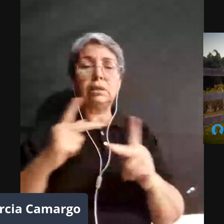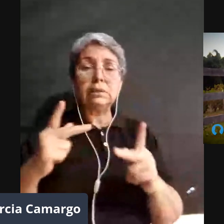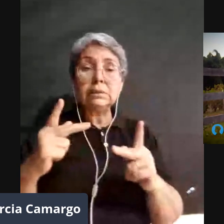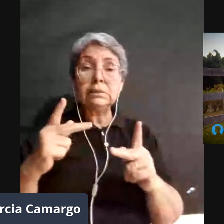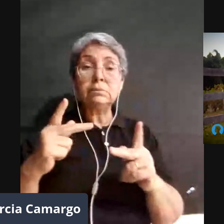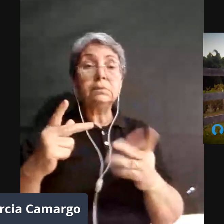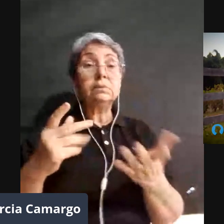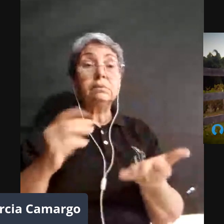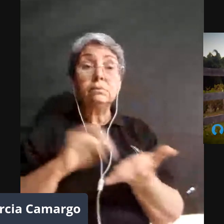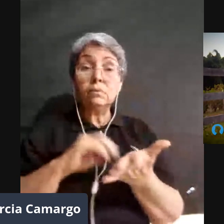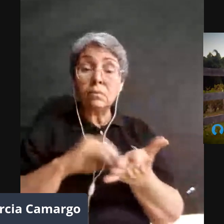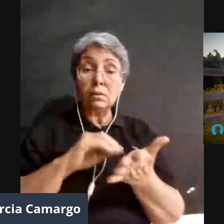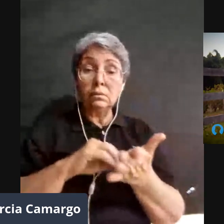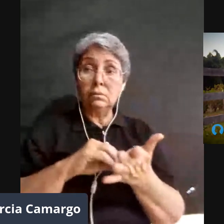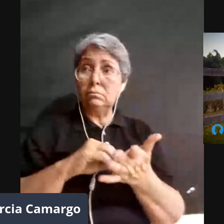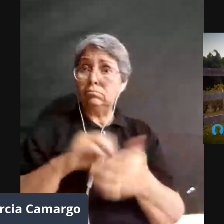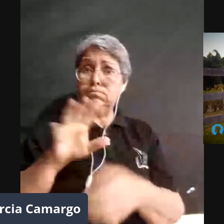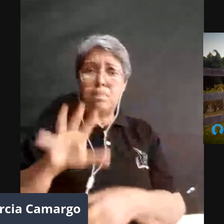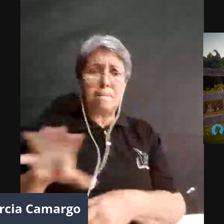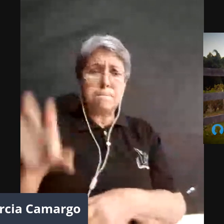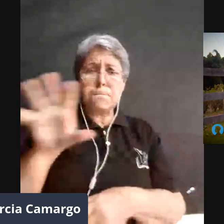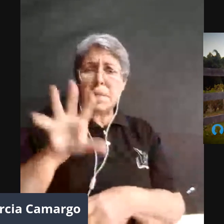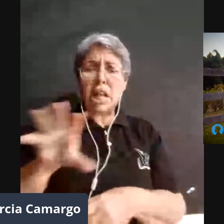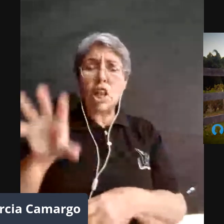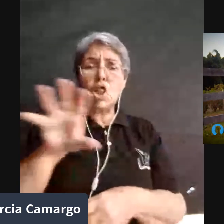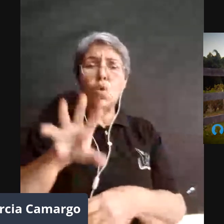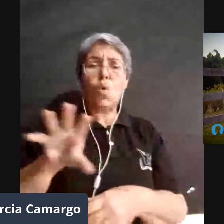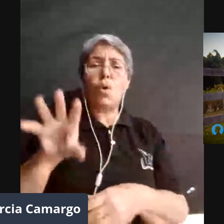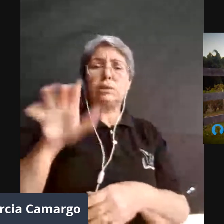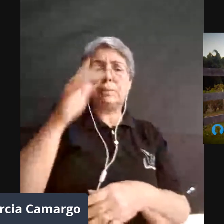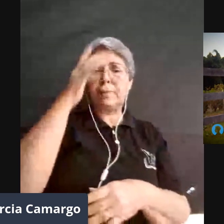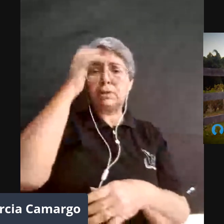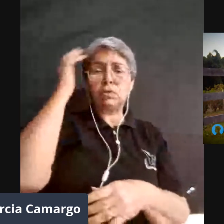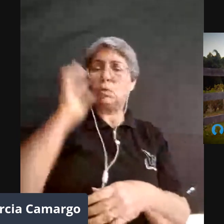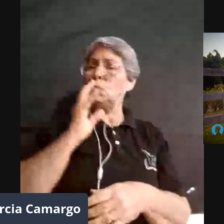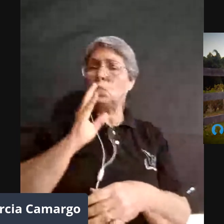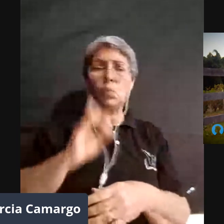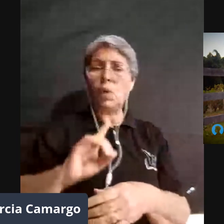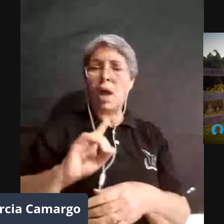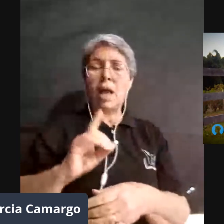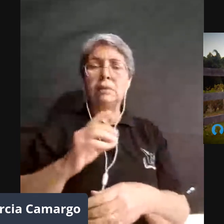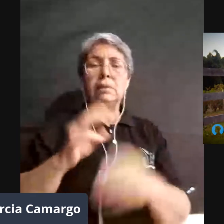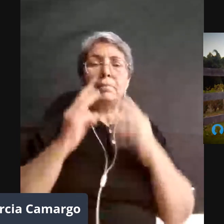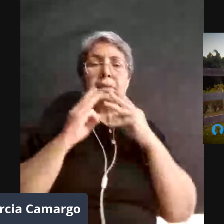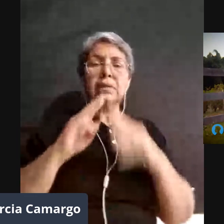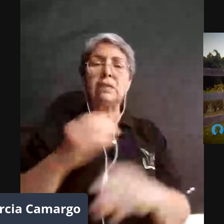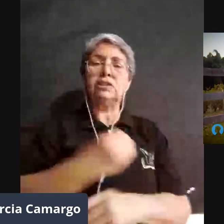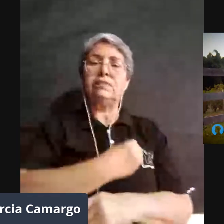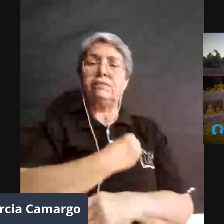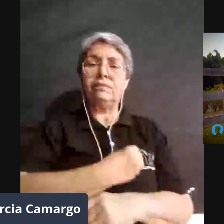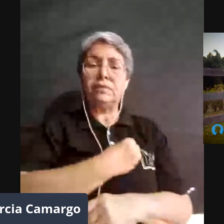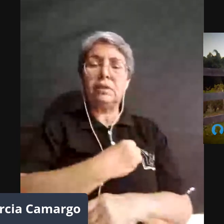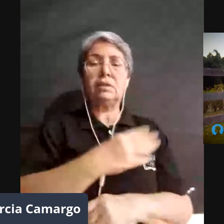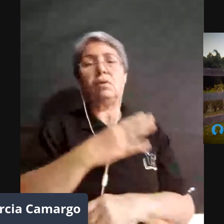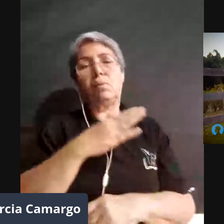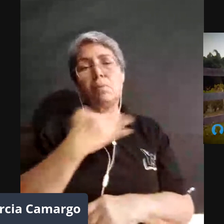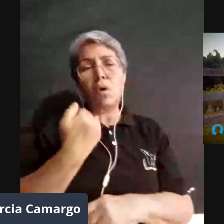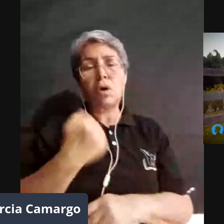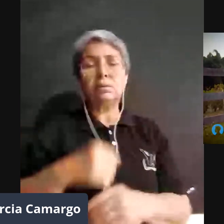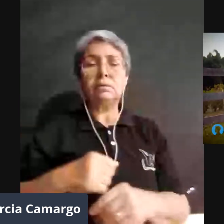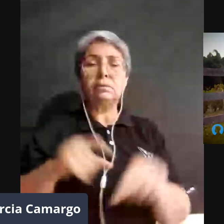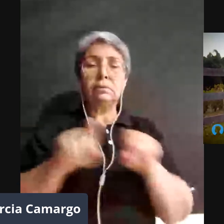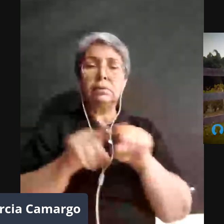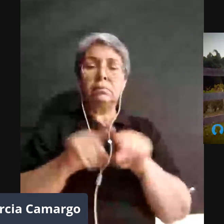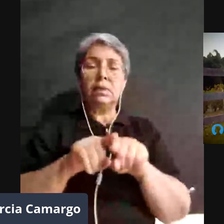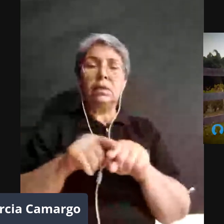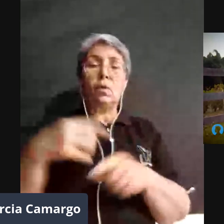ainda conhecem muito pouco ou quase nada sobre essa mensagem de vida ou morte. E o 4º anjo de Apocalipse